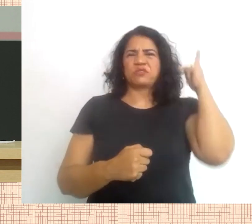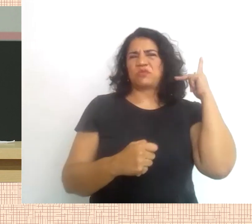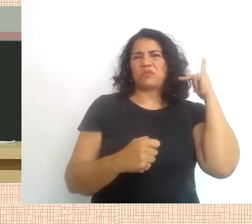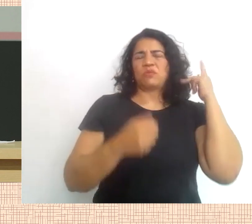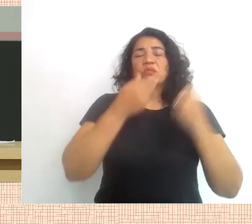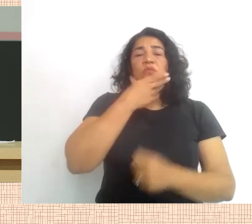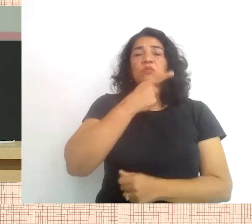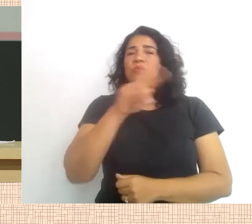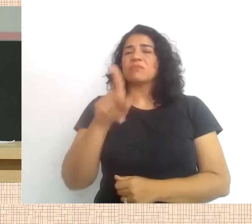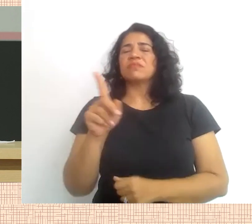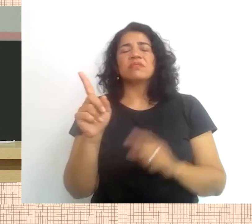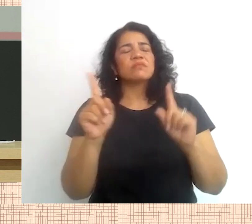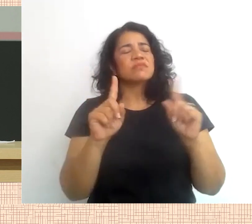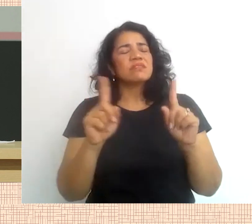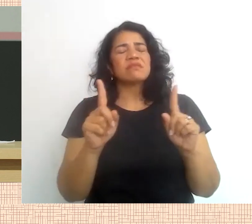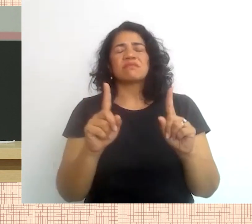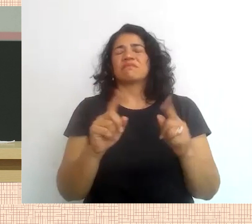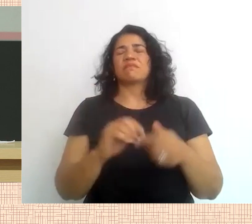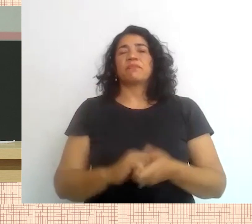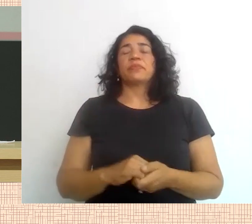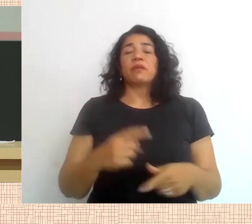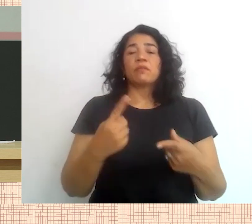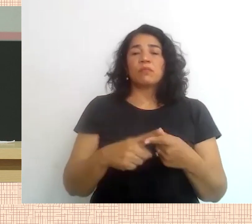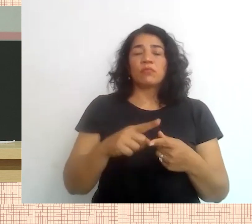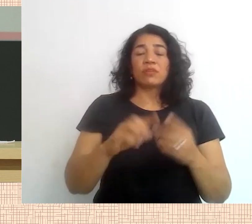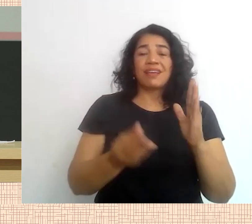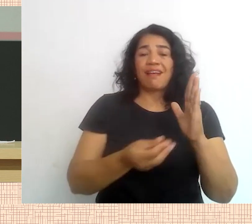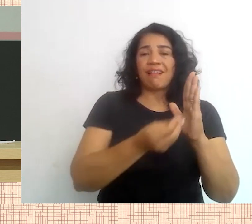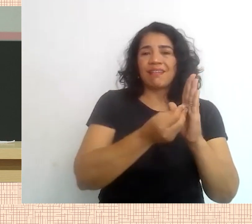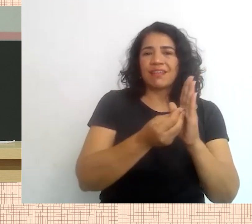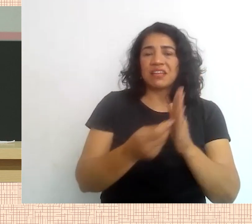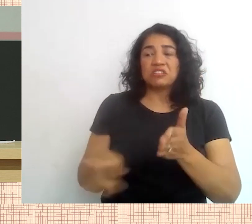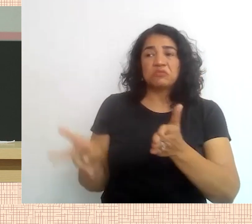Ó Senhor Jesus, Deus assim